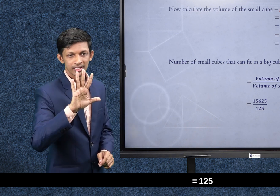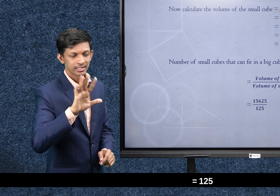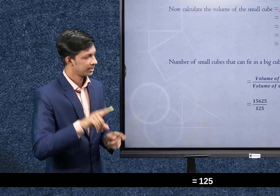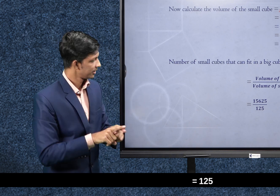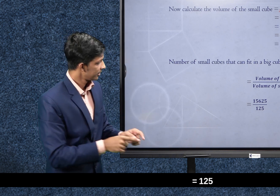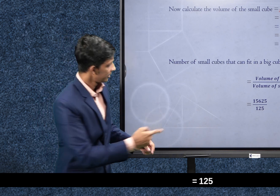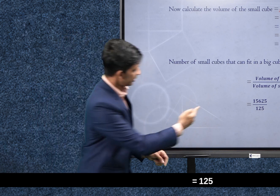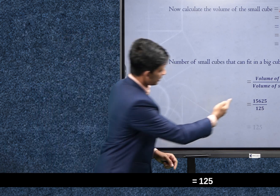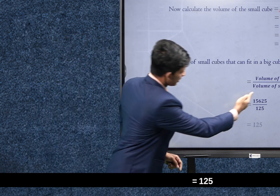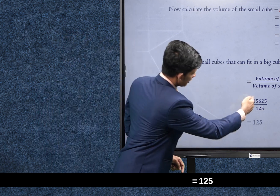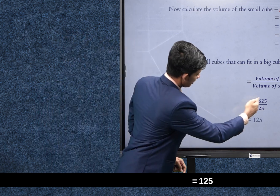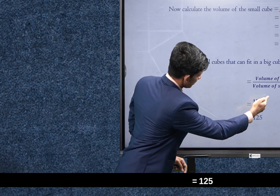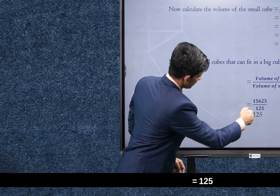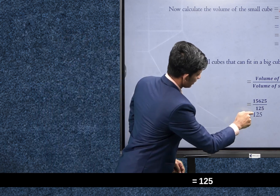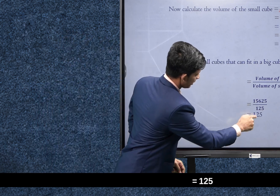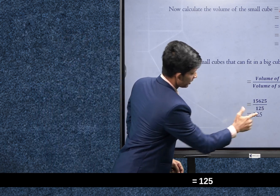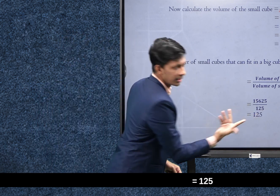is equal to 125.